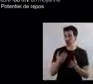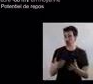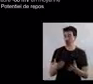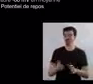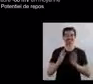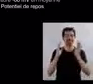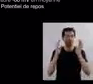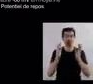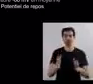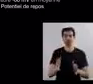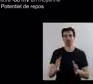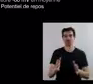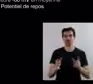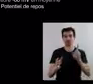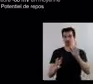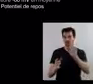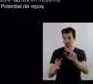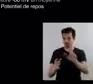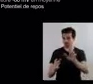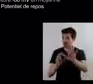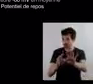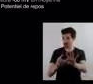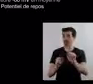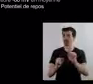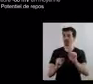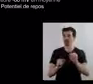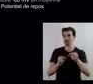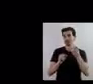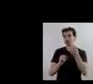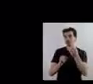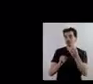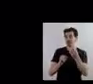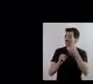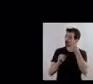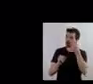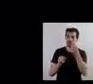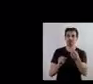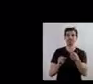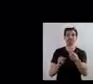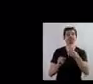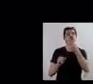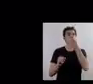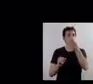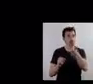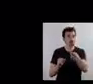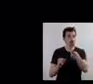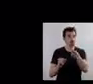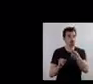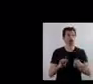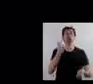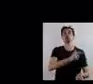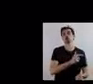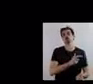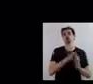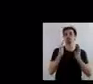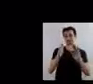maintenue dans le temps. C'est permanent. Bien, vous êtes toujours avec moi ? Maintenant, si l'on applique ce même type de